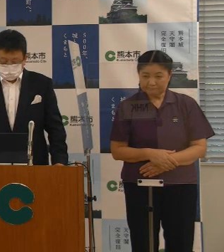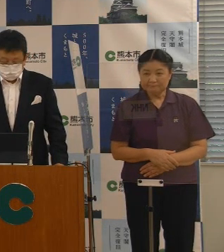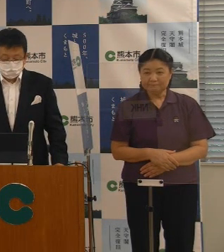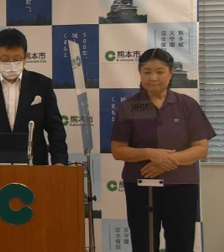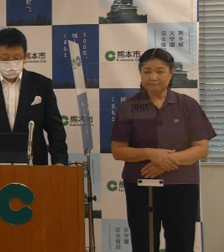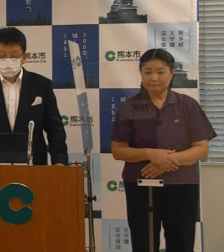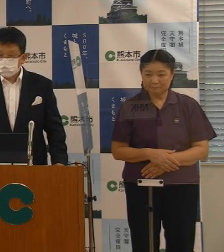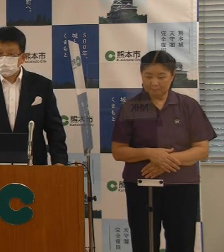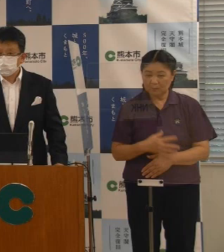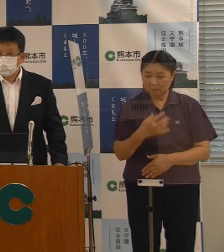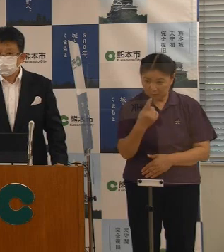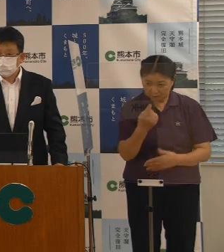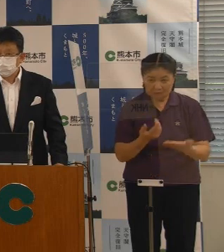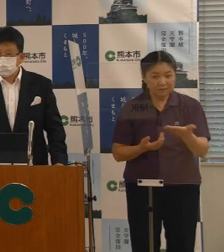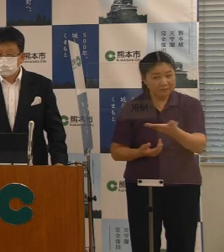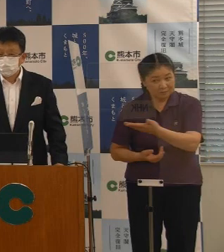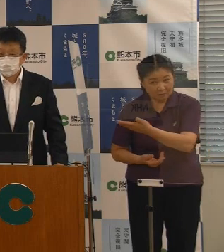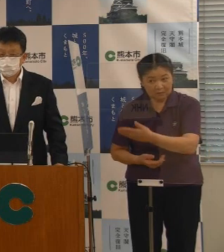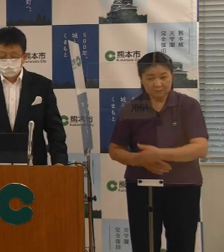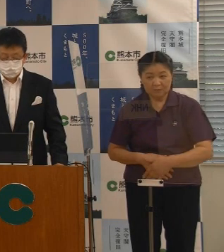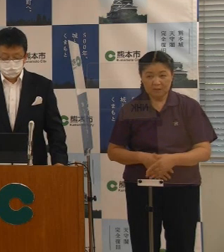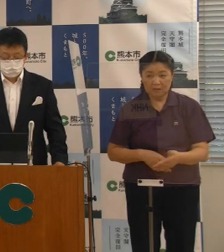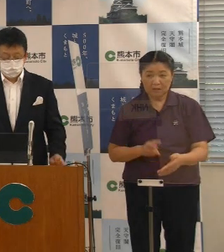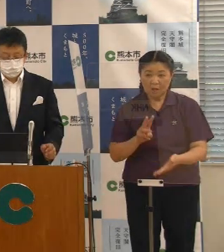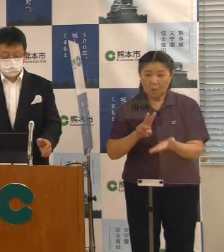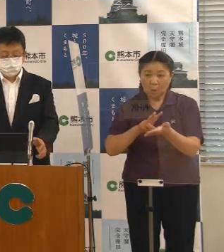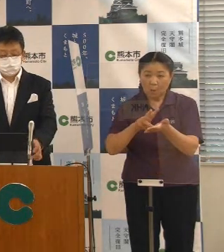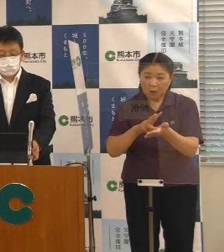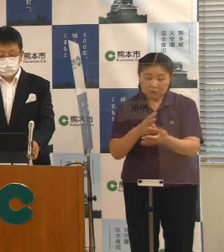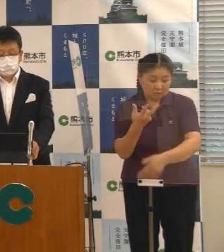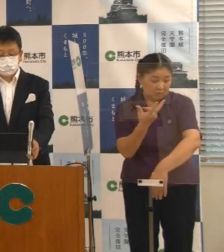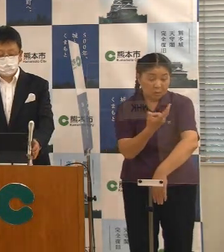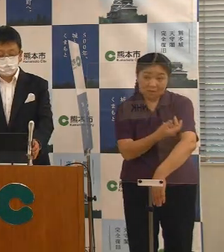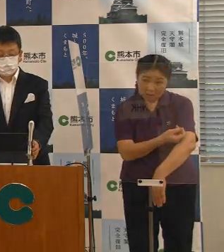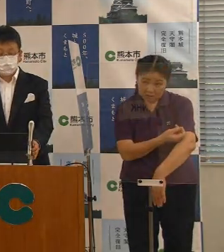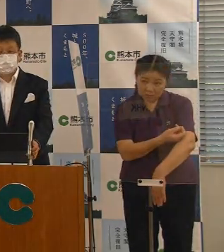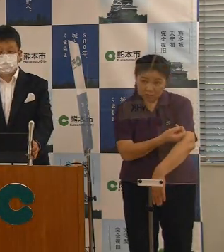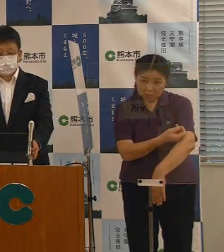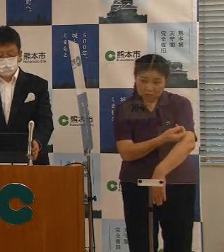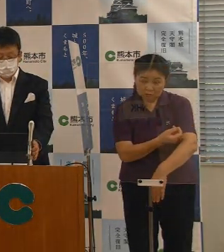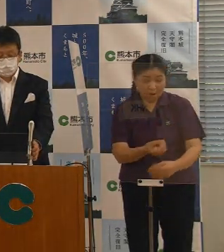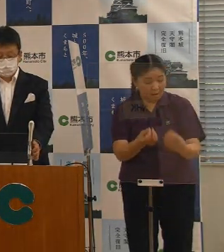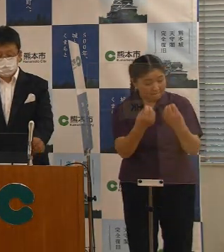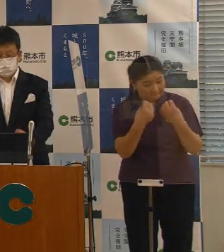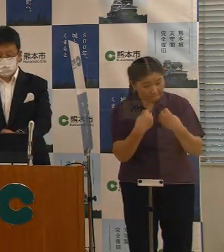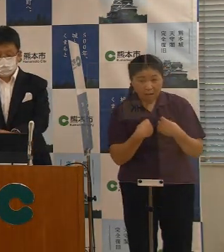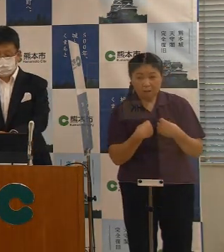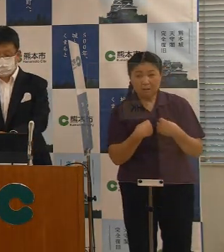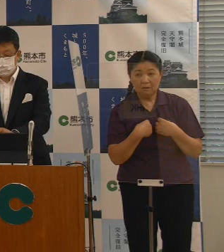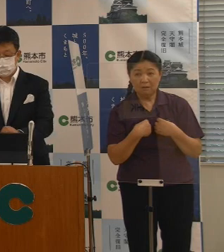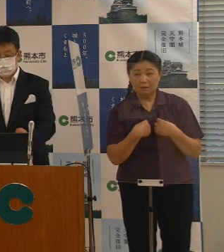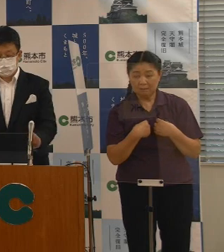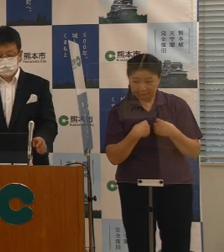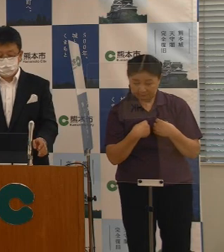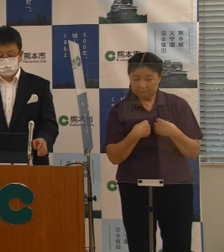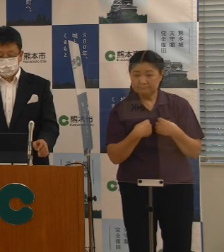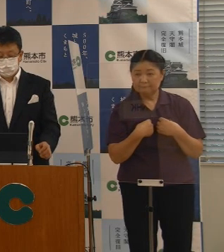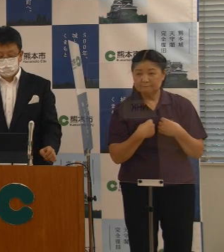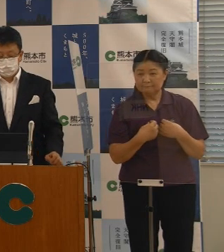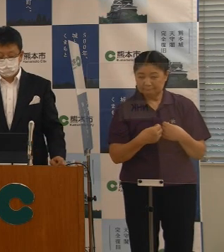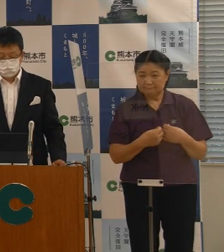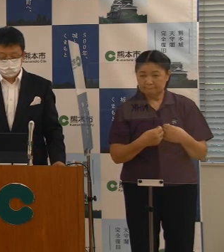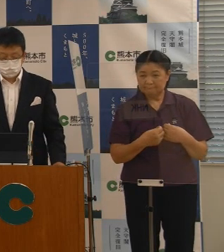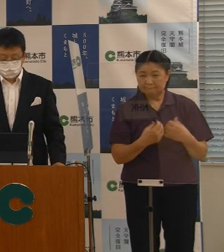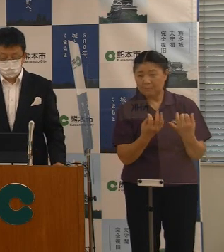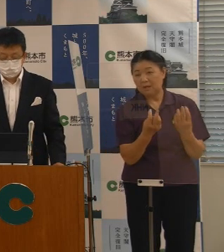ありがとうございます。もう一点お尋ねいたします。ワクチンを接種されて、はい、まあ、感染された方が、まあ、少ない、まあ、一定